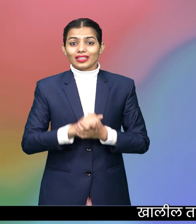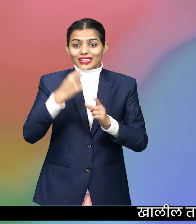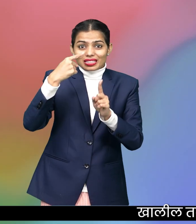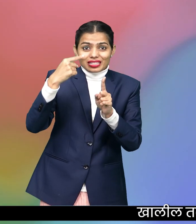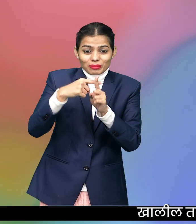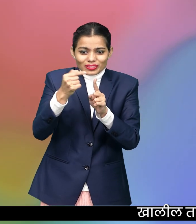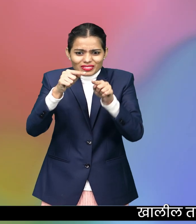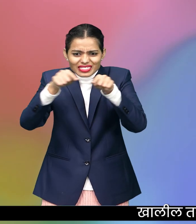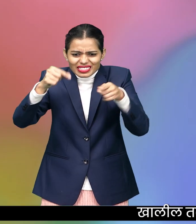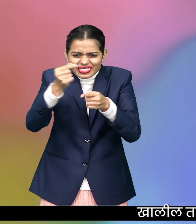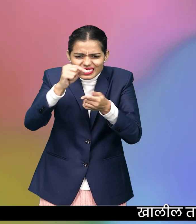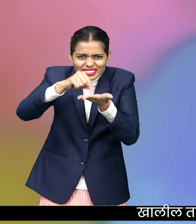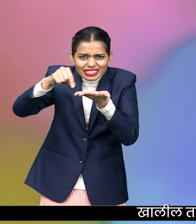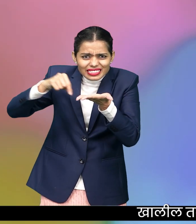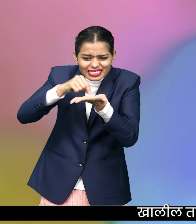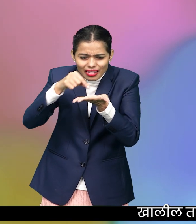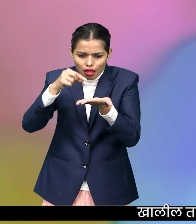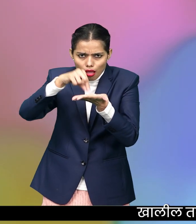खालील तक्त्यात काही सामान्यतः